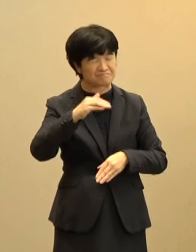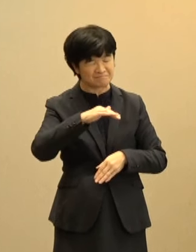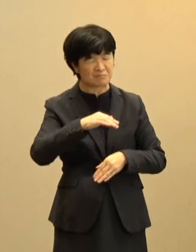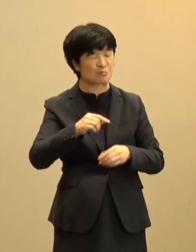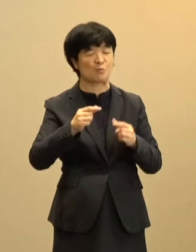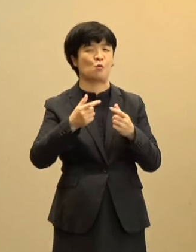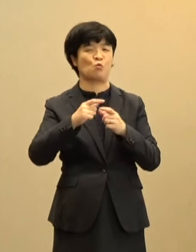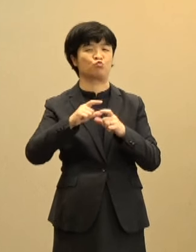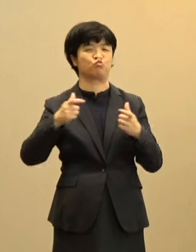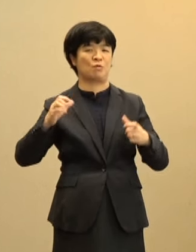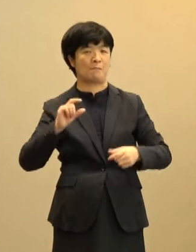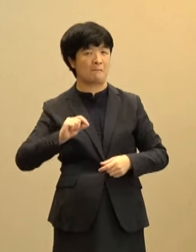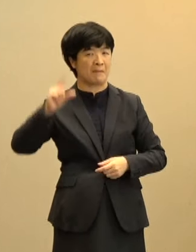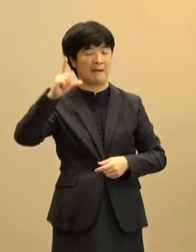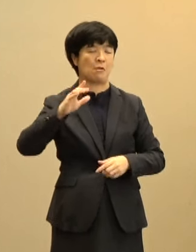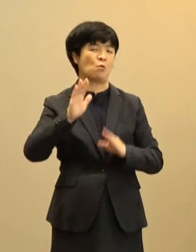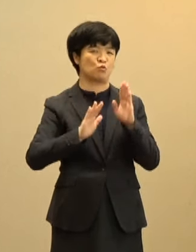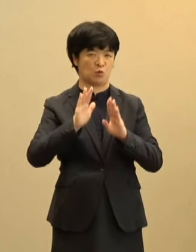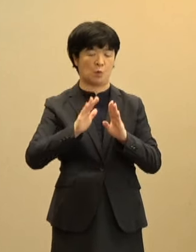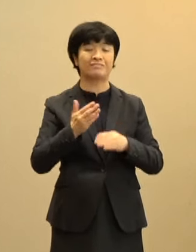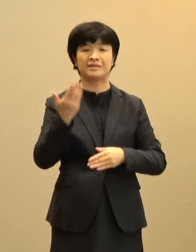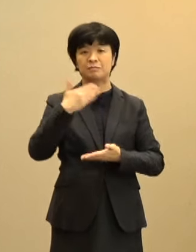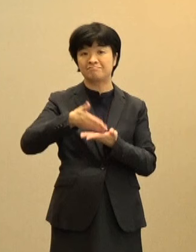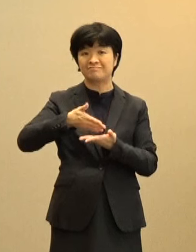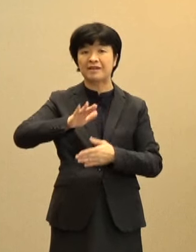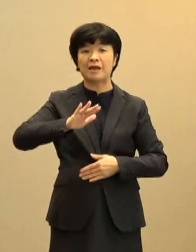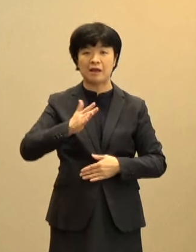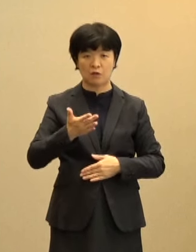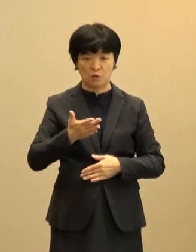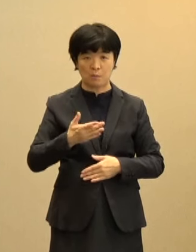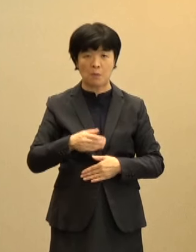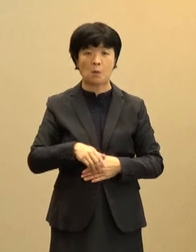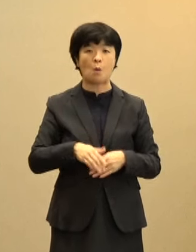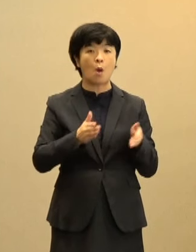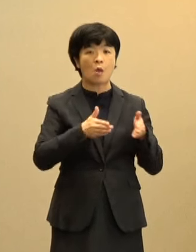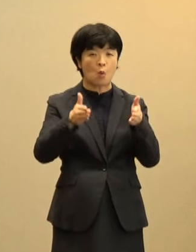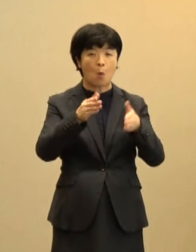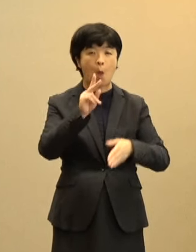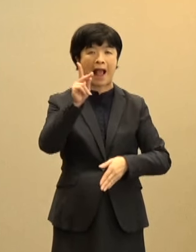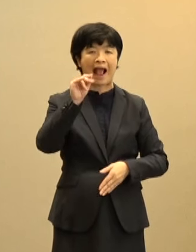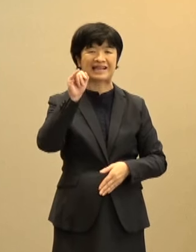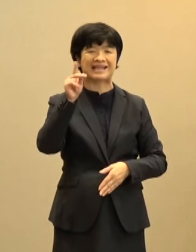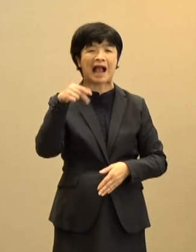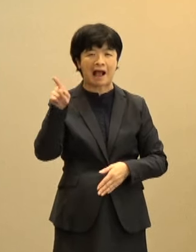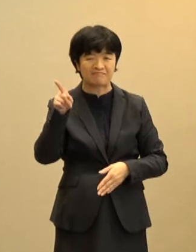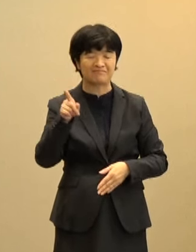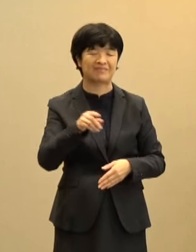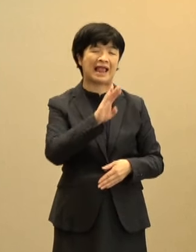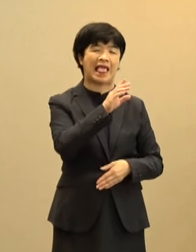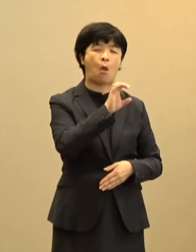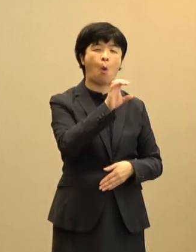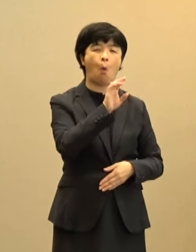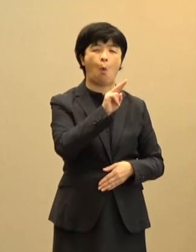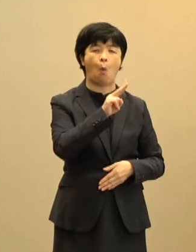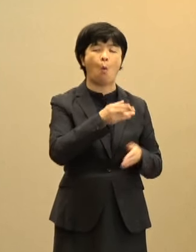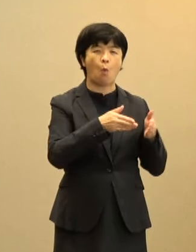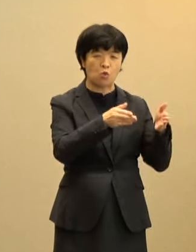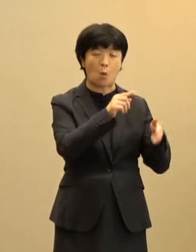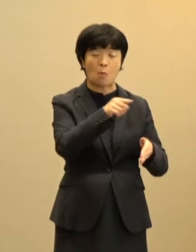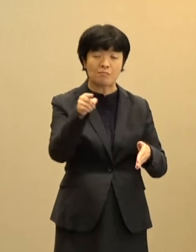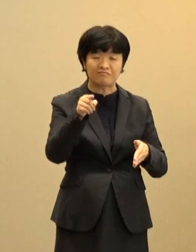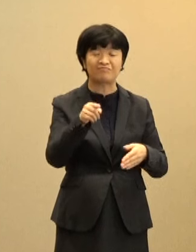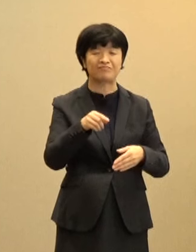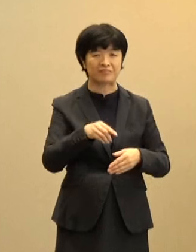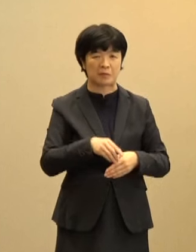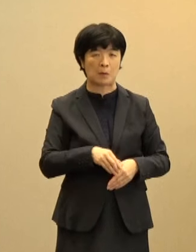先ほど申し上げた通りですね、外環道や圏央道等のです、ね、 千葉港をめぐるさまざまなアクセスの改善、